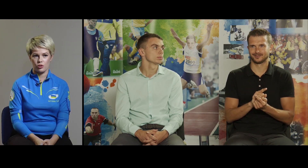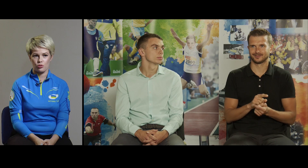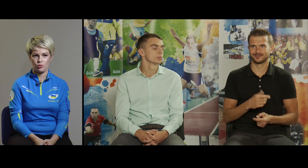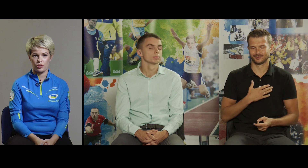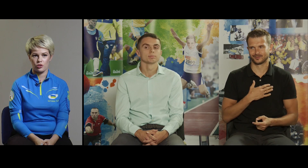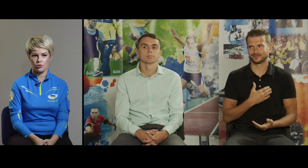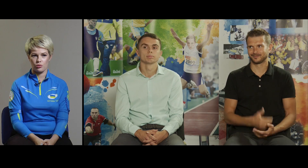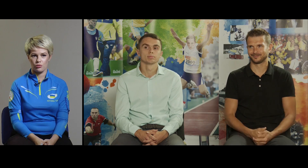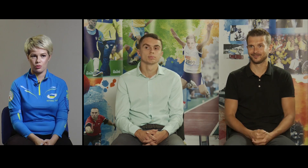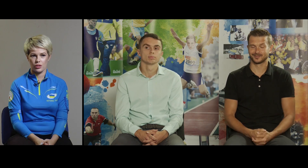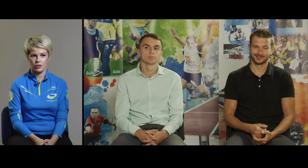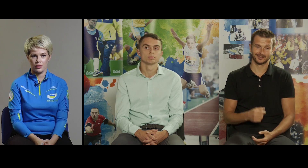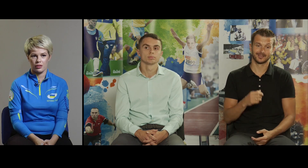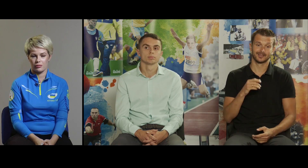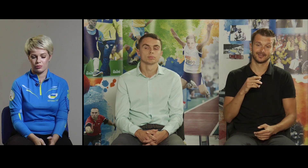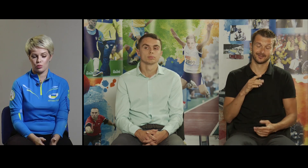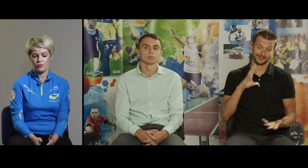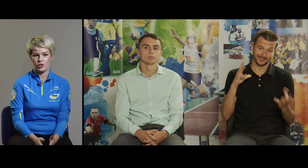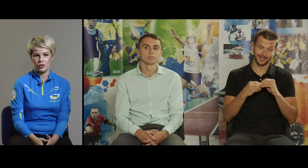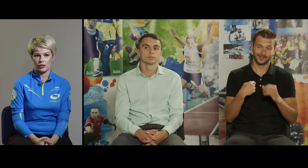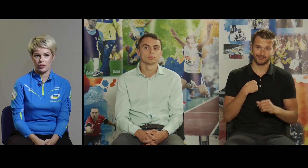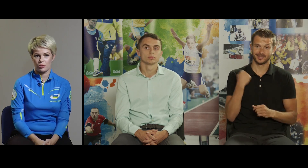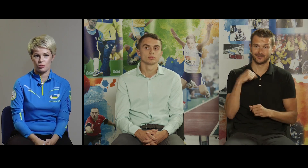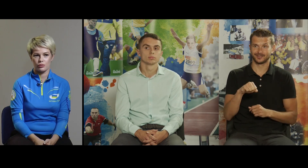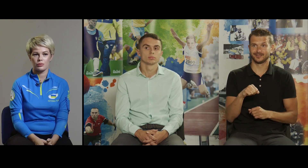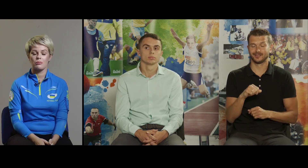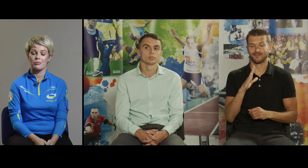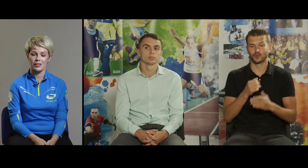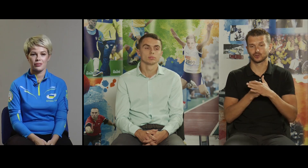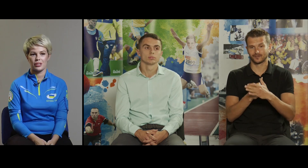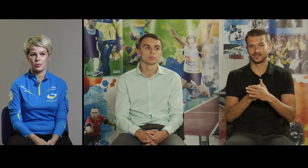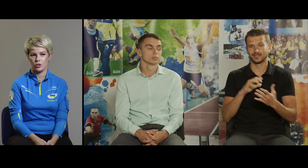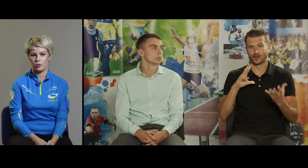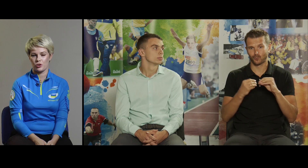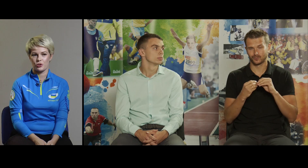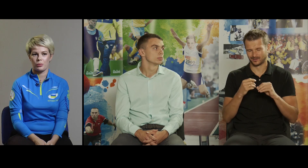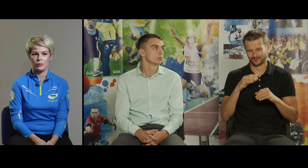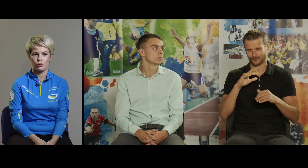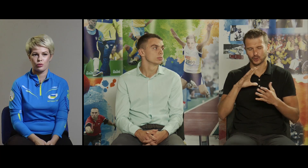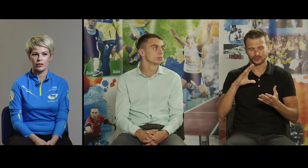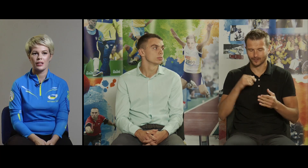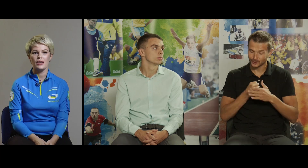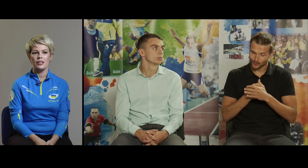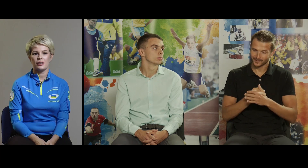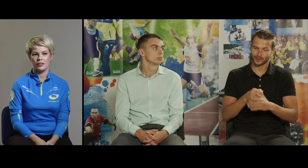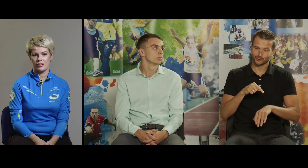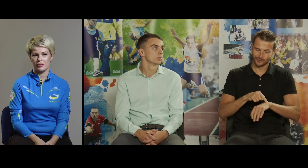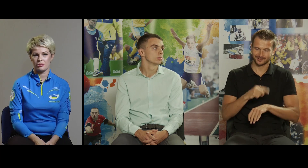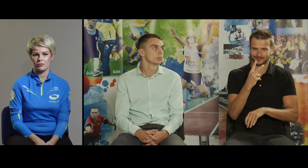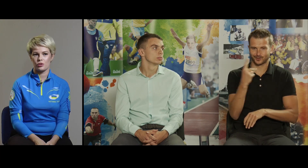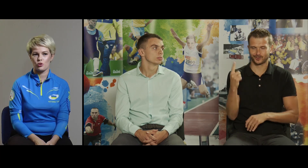претензіозна до нашої зустрічі зустрілася, ну, вийшла на гру. Ми їх психологічно перебороли